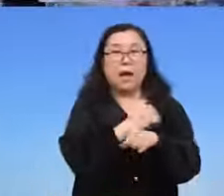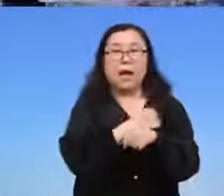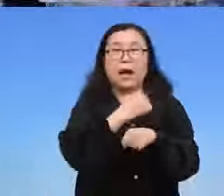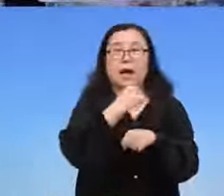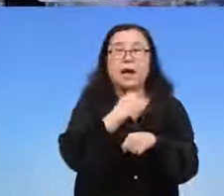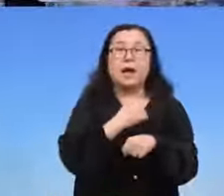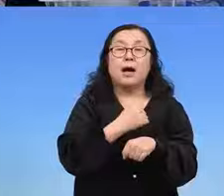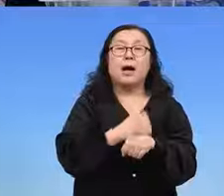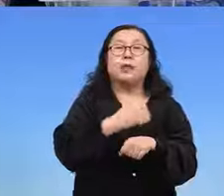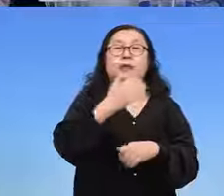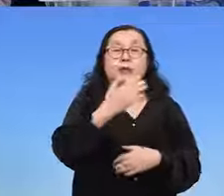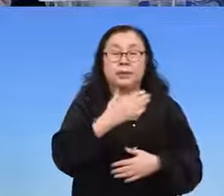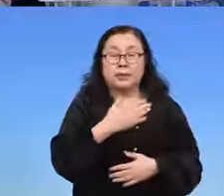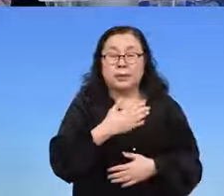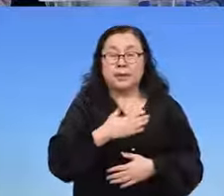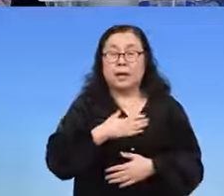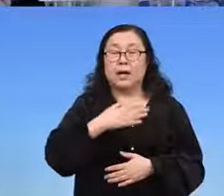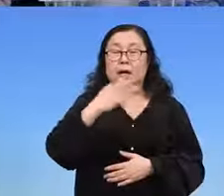하신 나의 주,